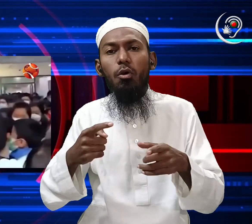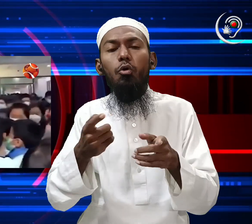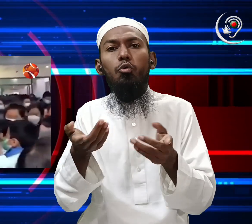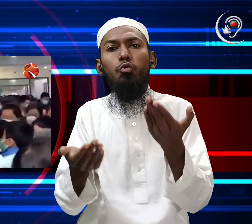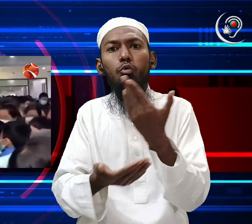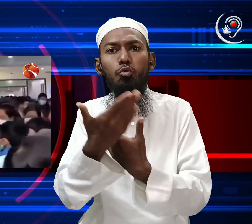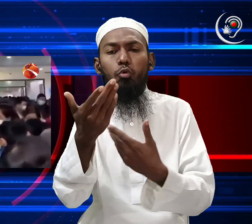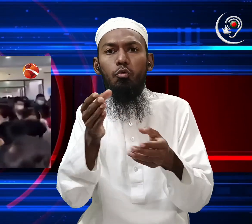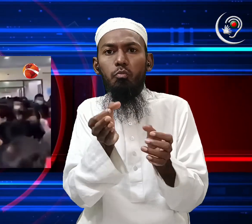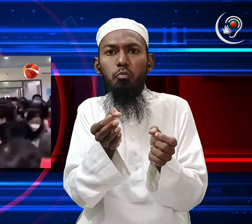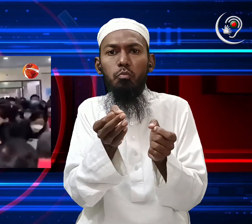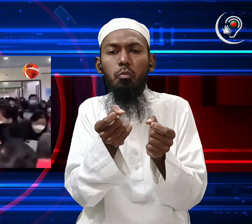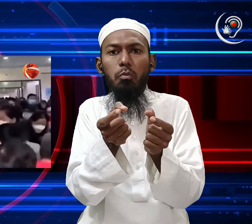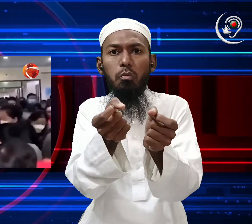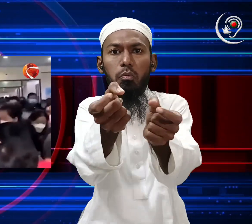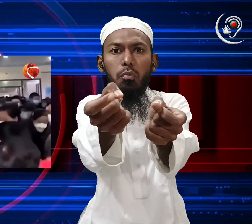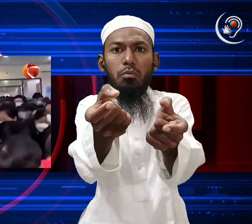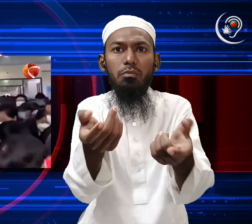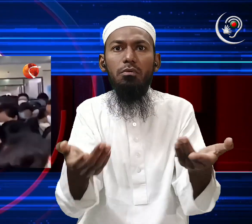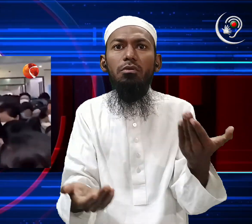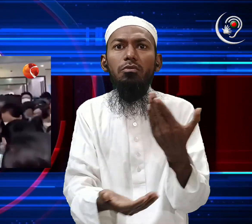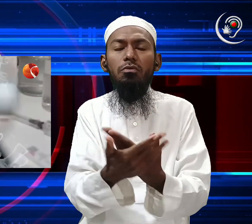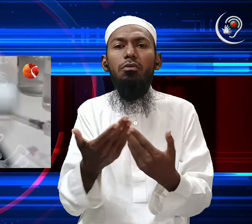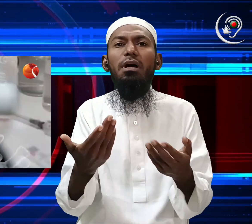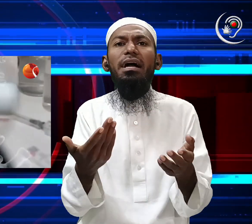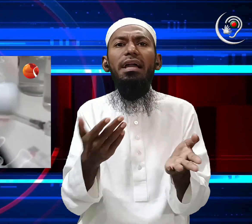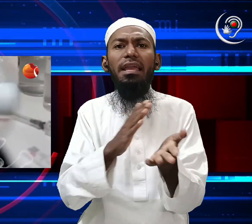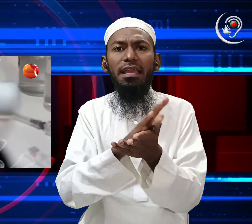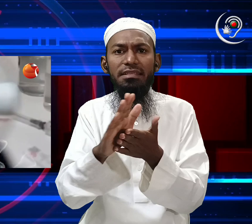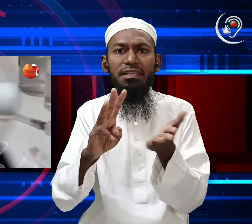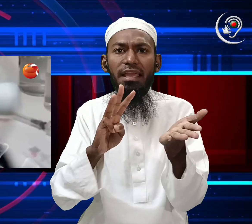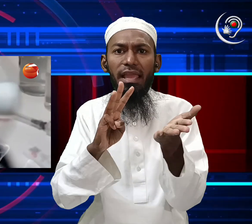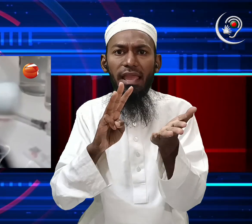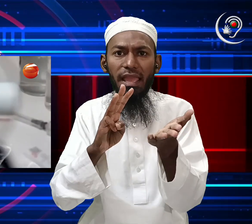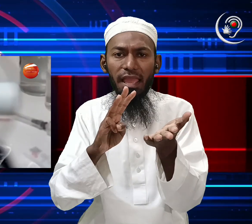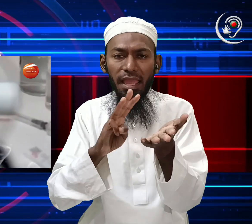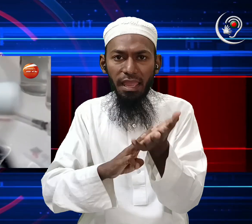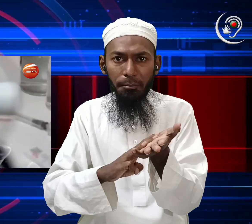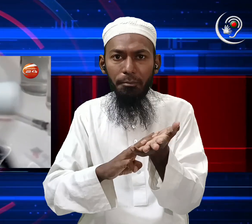এই ভাইরাসের নাম HMPV বা হিউম্যান মেটানিউমো ভাইরাস।